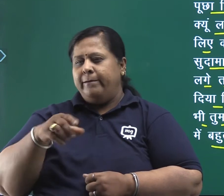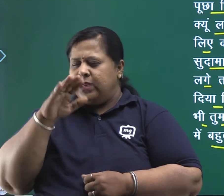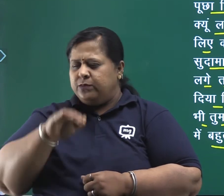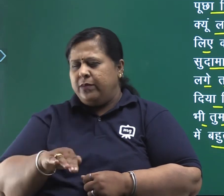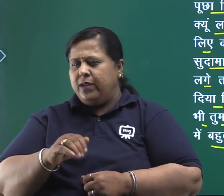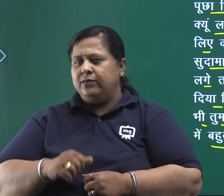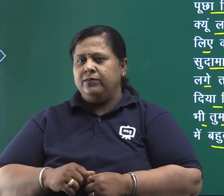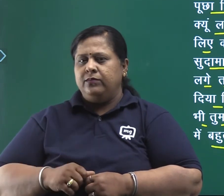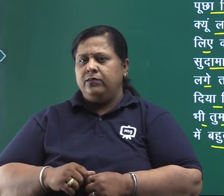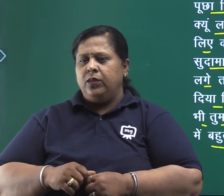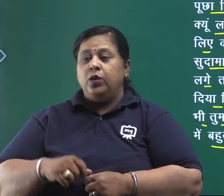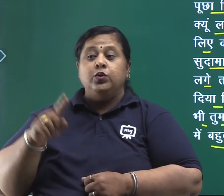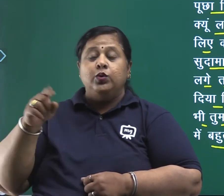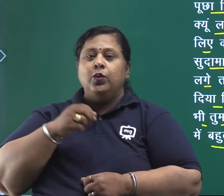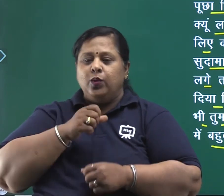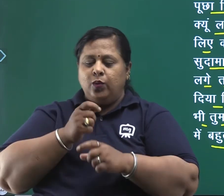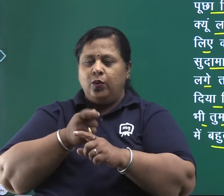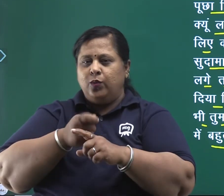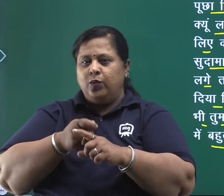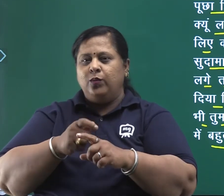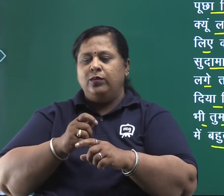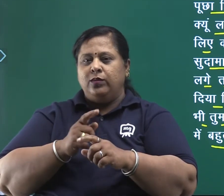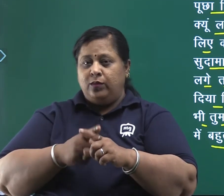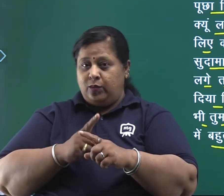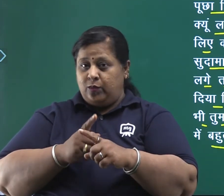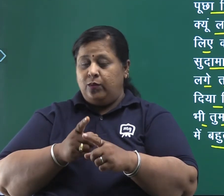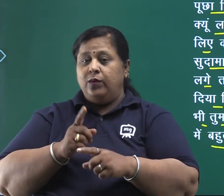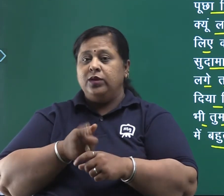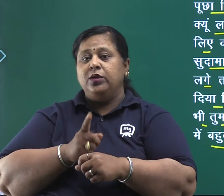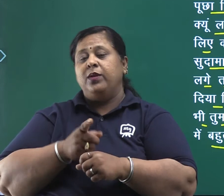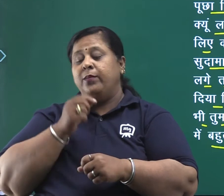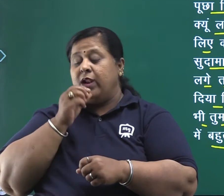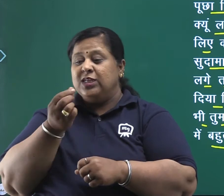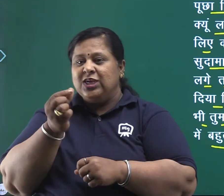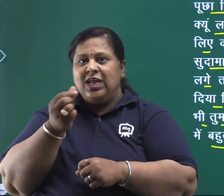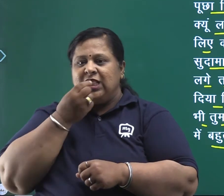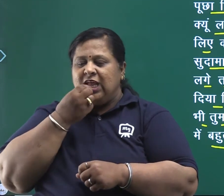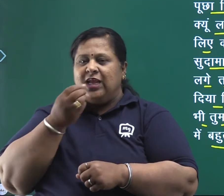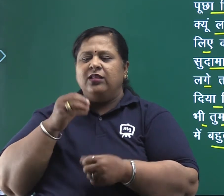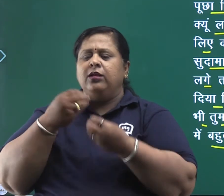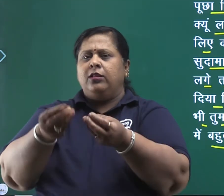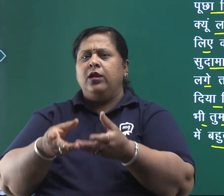में जो गुरु माँ ने चने दिए थे, तब भी